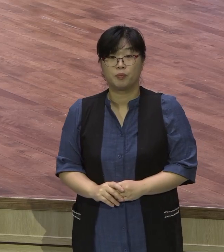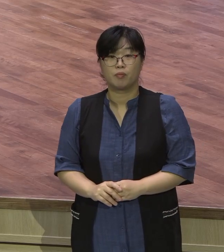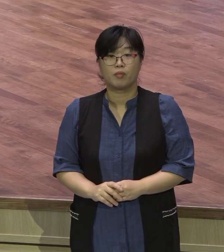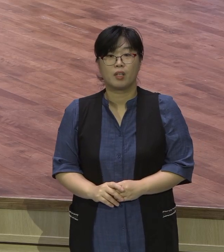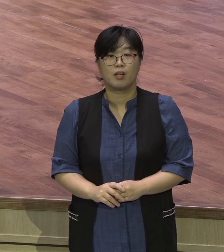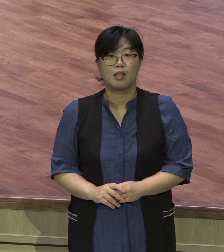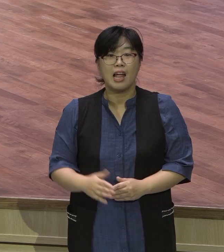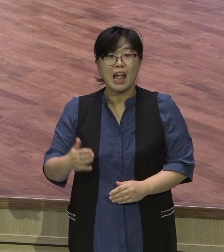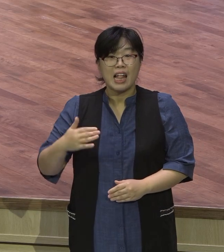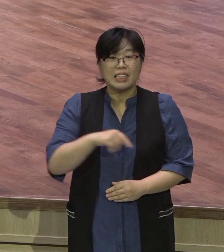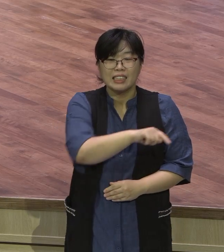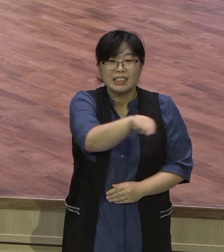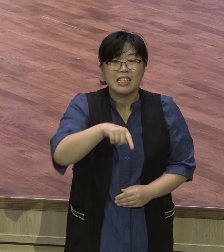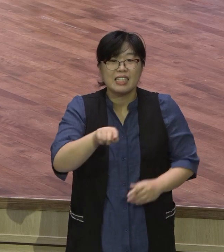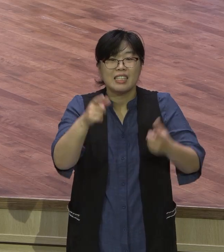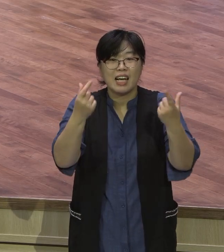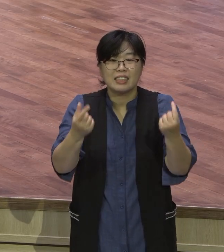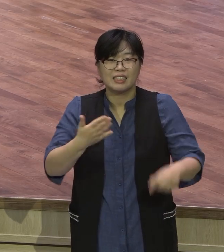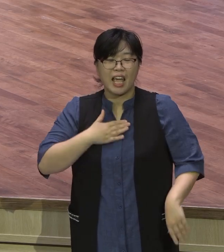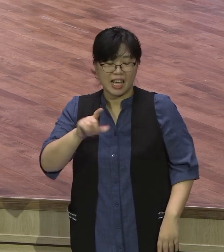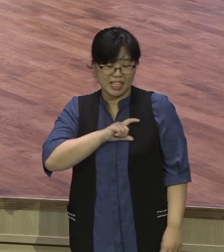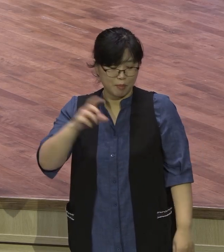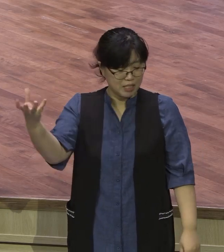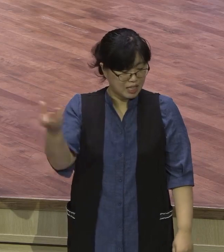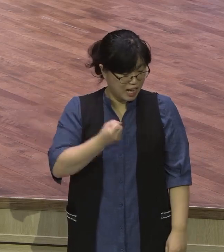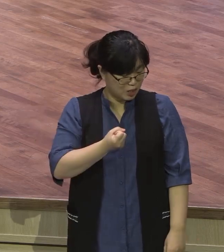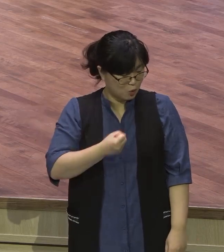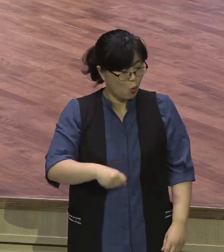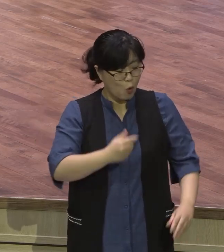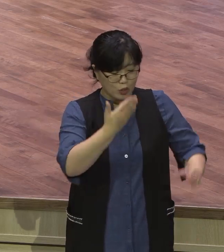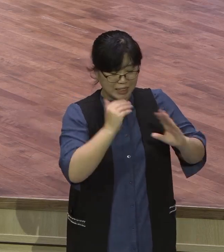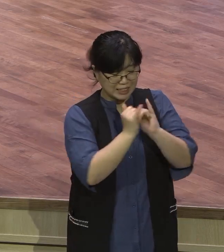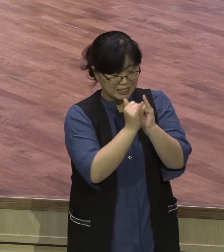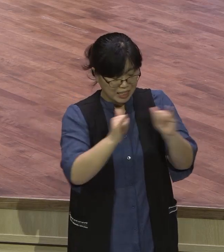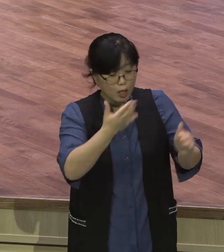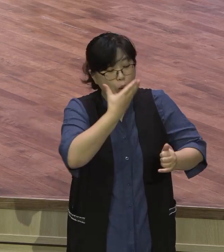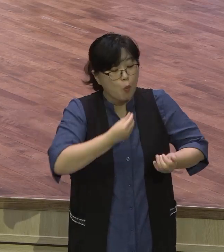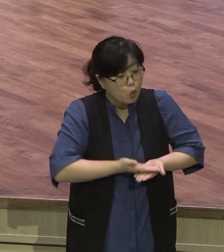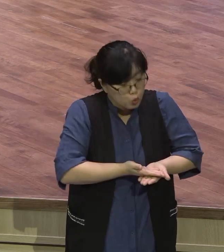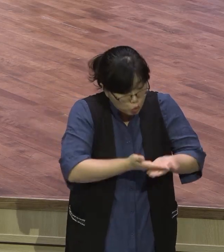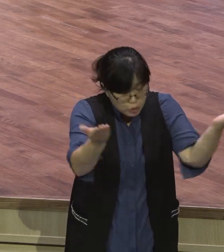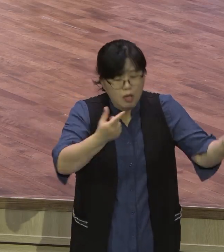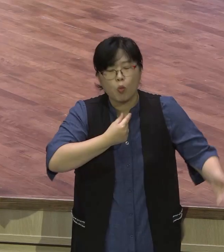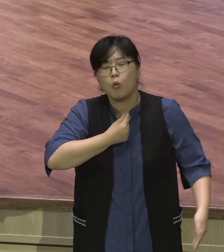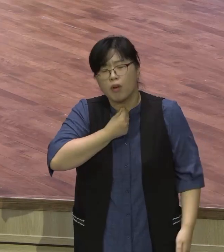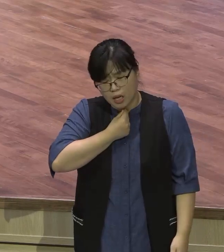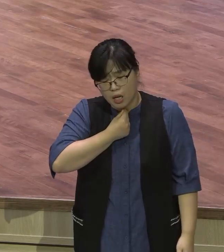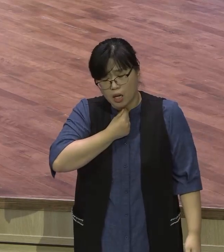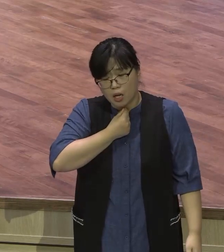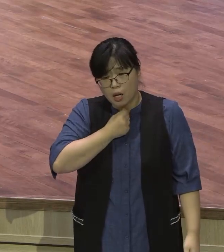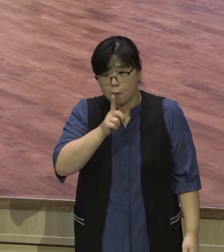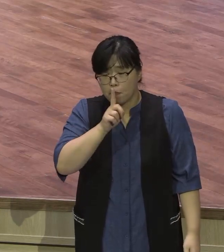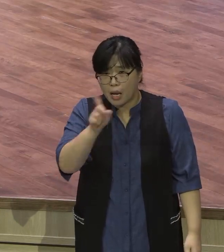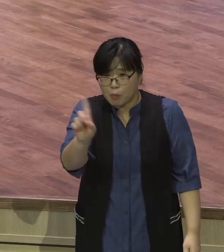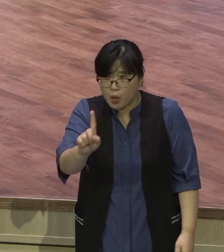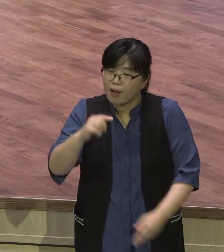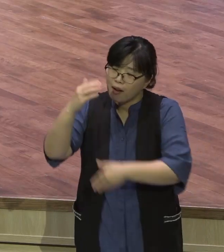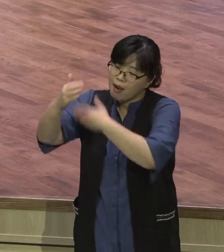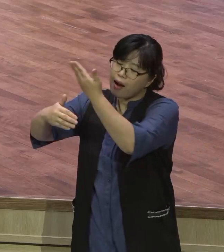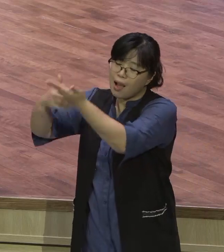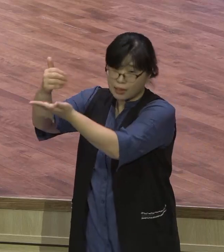그렇게 말씀하였어요. 하나님이 얼마나 우리에게 복을 주시기 원하시는 분이신지를 아주 사실적으로 알 수가 있어요. 이 본문에서